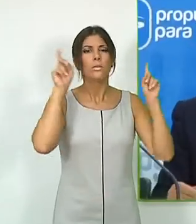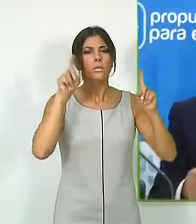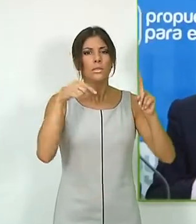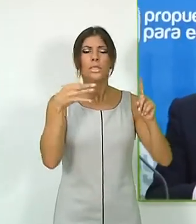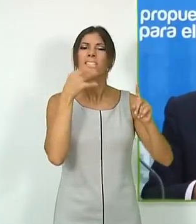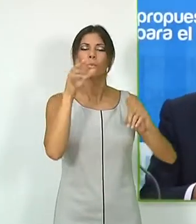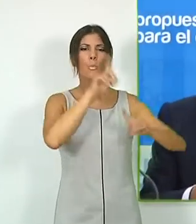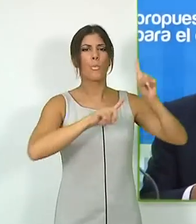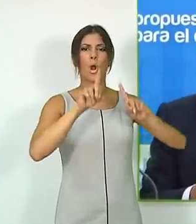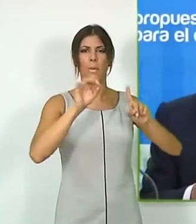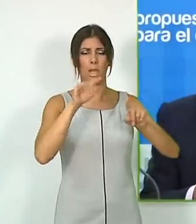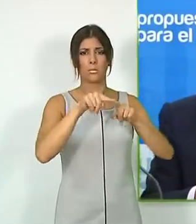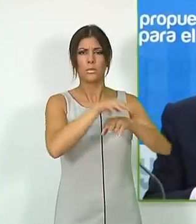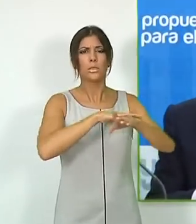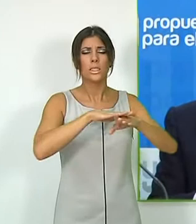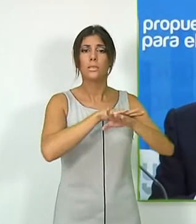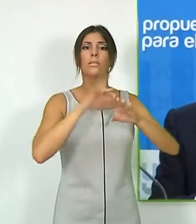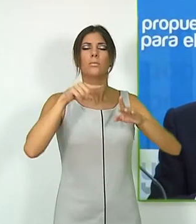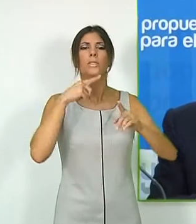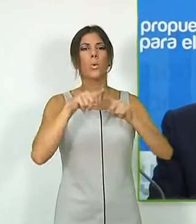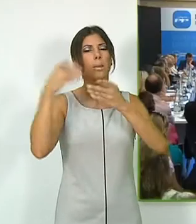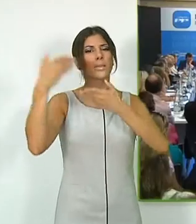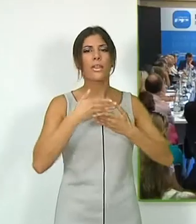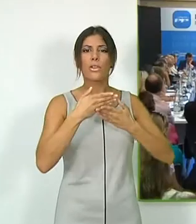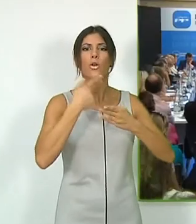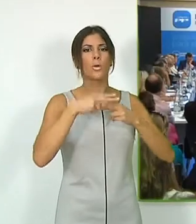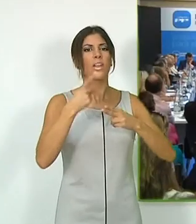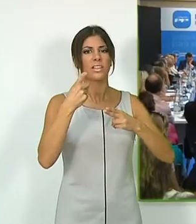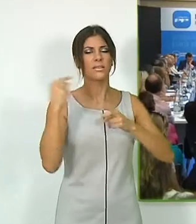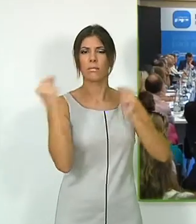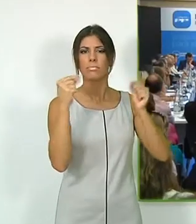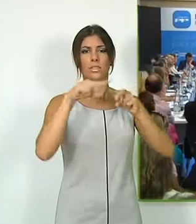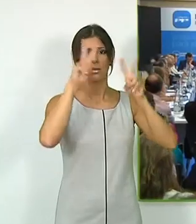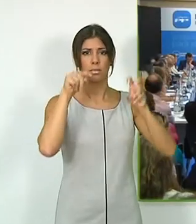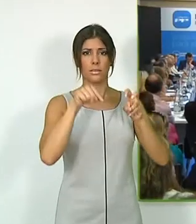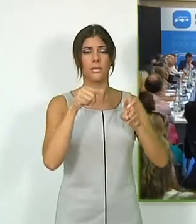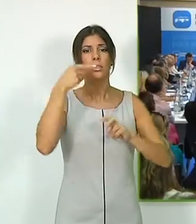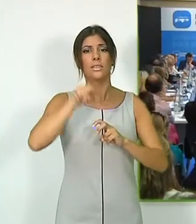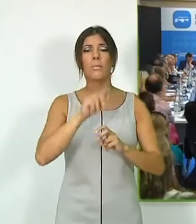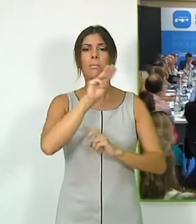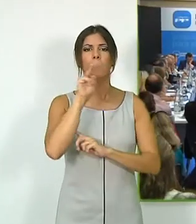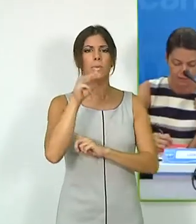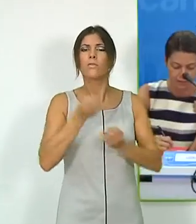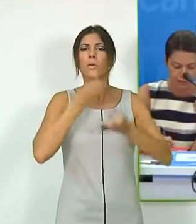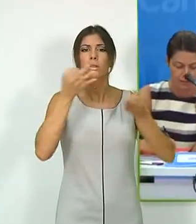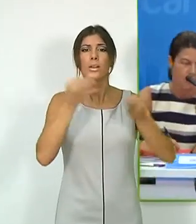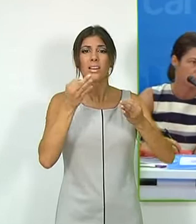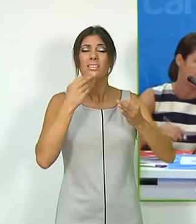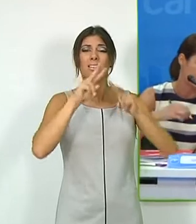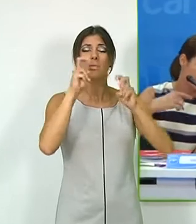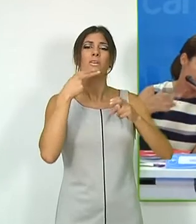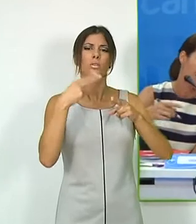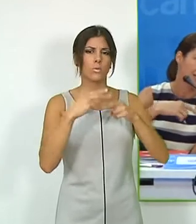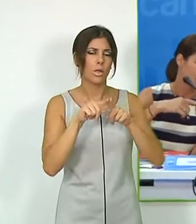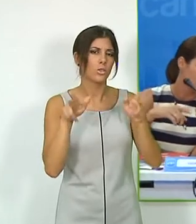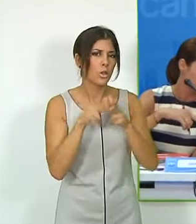calificado la educación como problema de Estado y ha invitado a los políticos a debatir sobre este asunto. El Popular ha afirmado que en el panorama